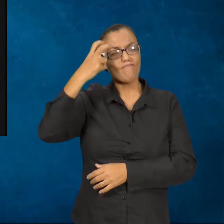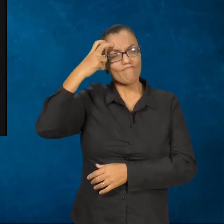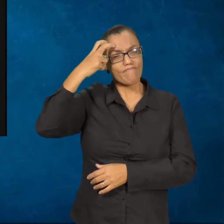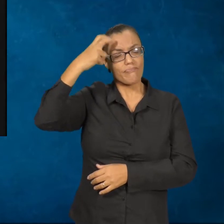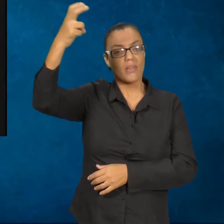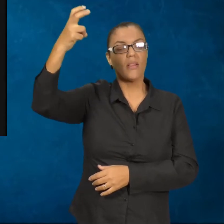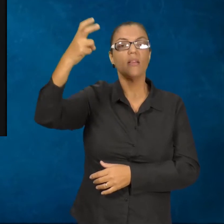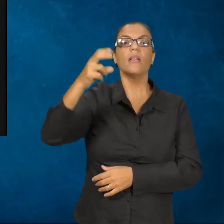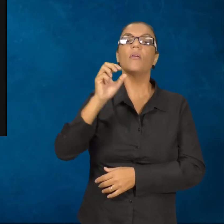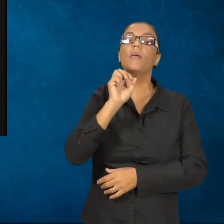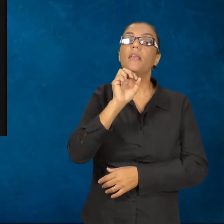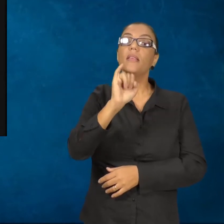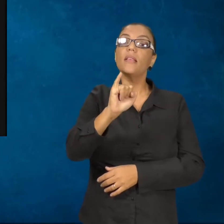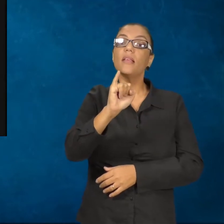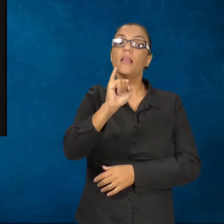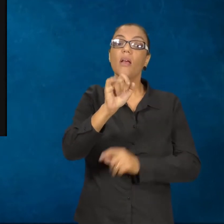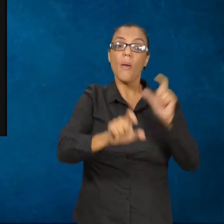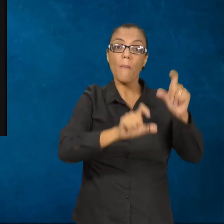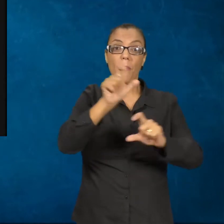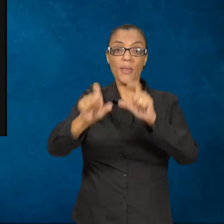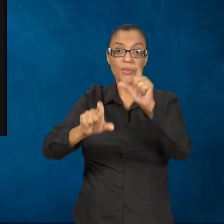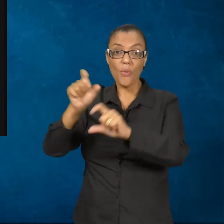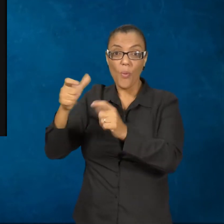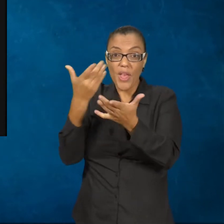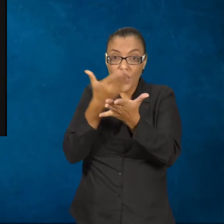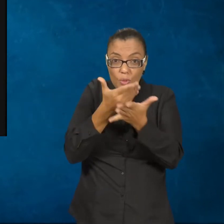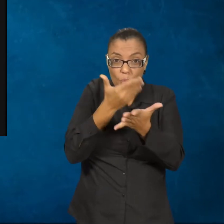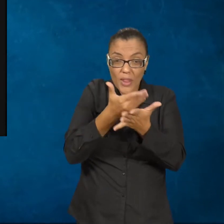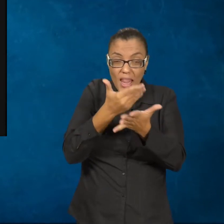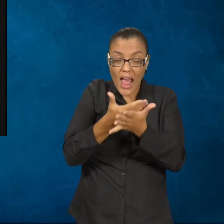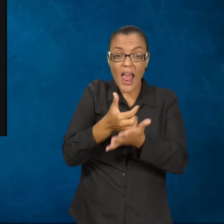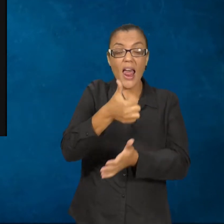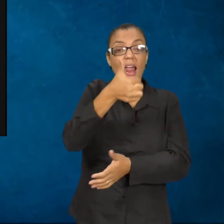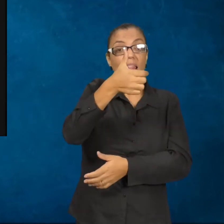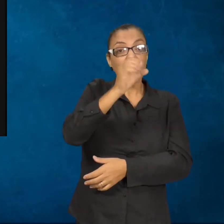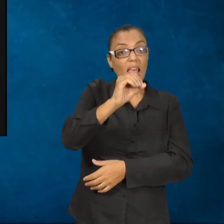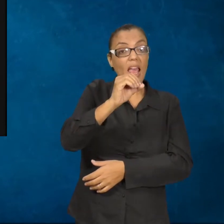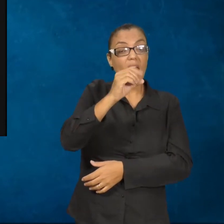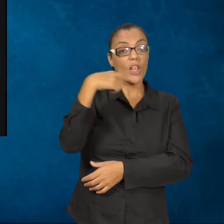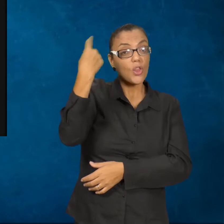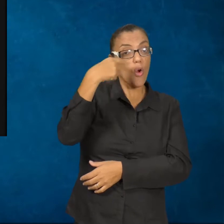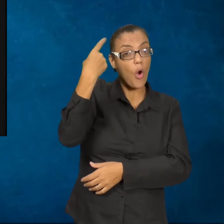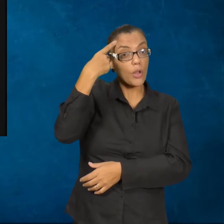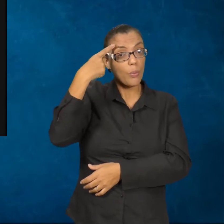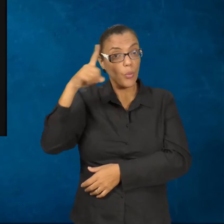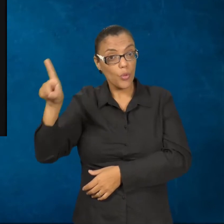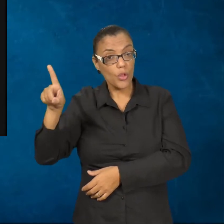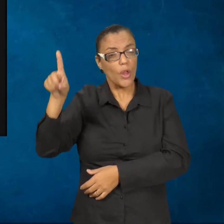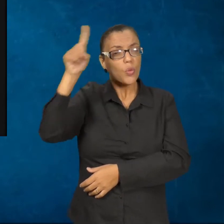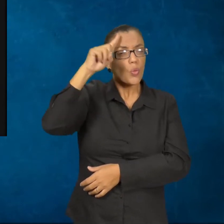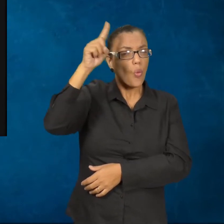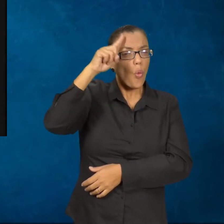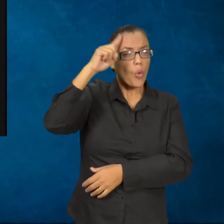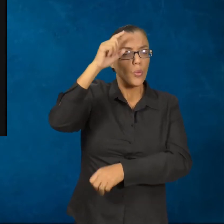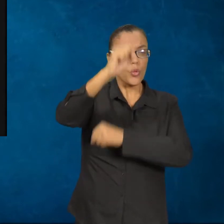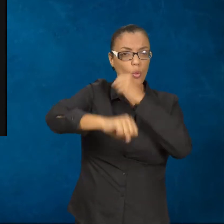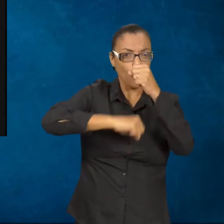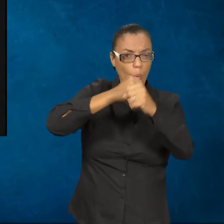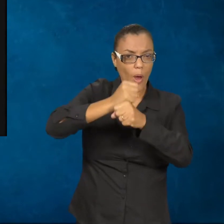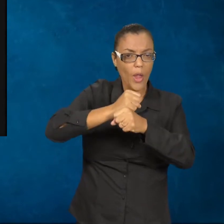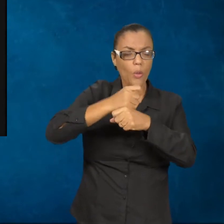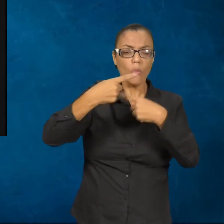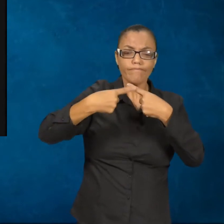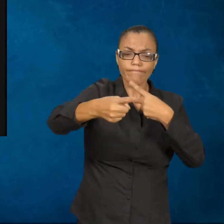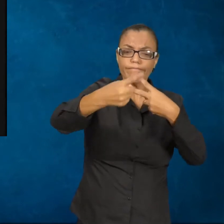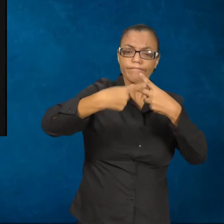10 horas por dia, todos os dias da semana, todas as semanas do ano e todos os anos de